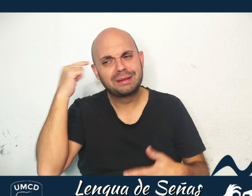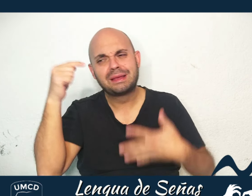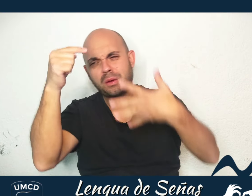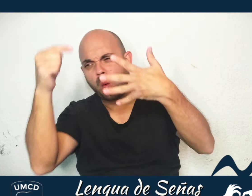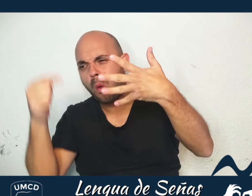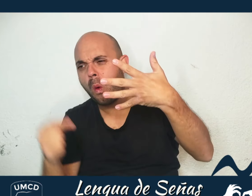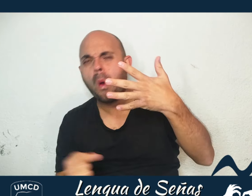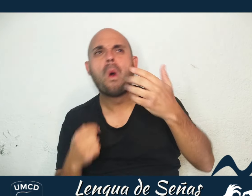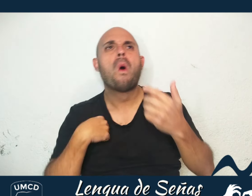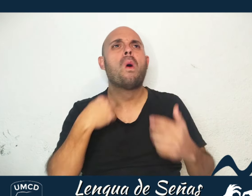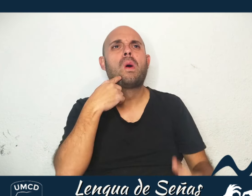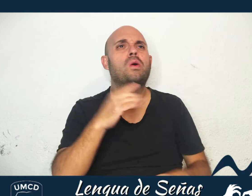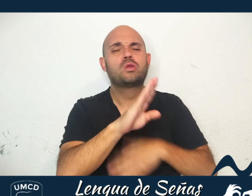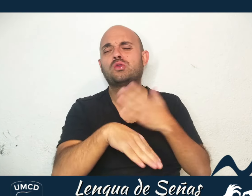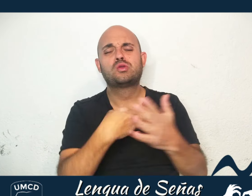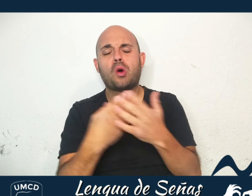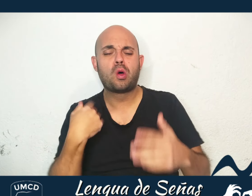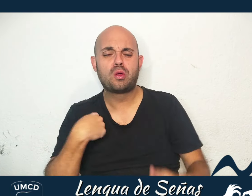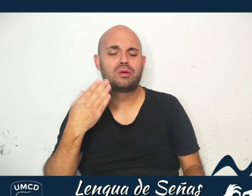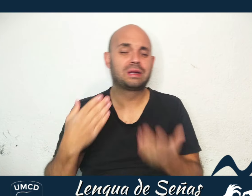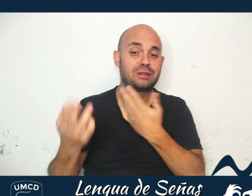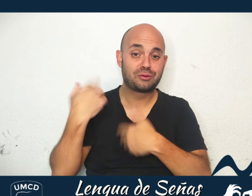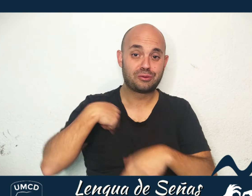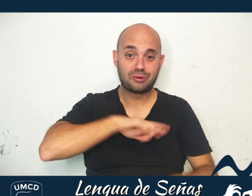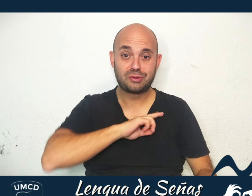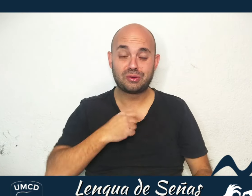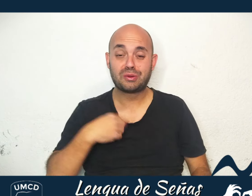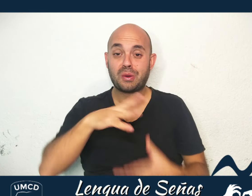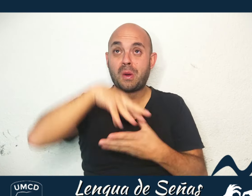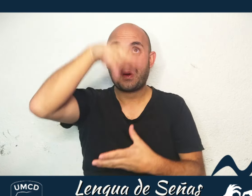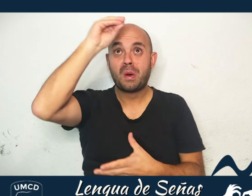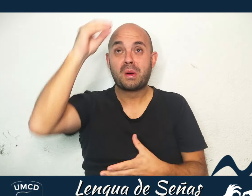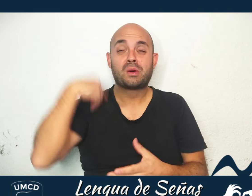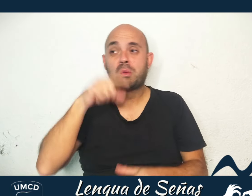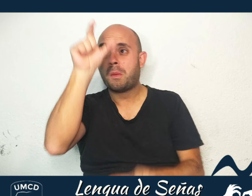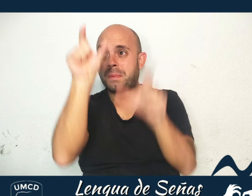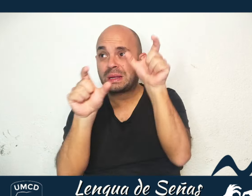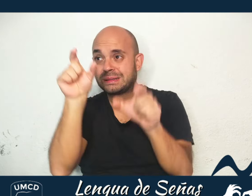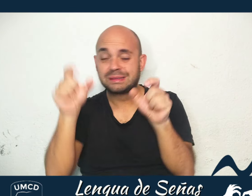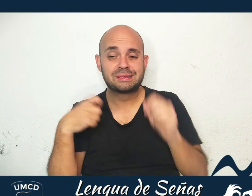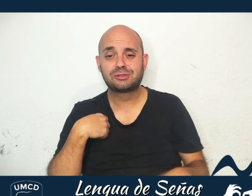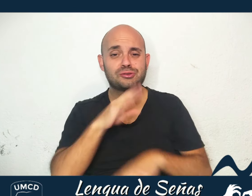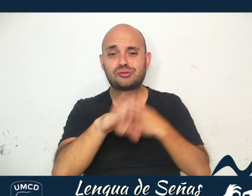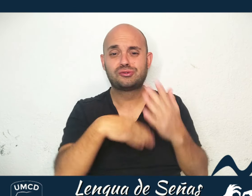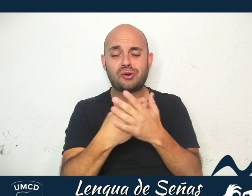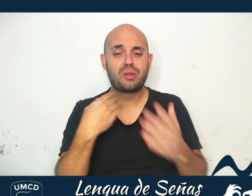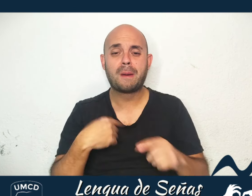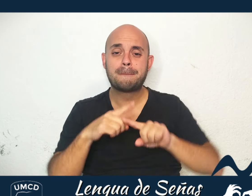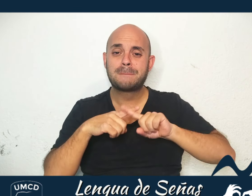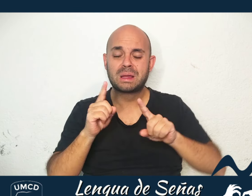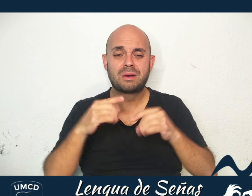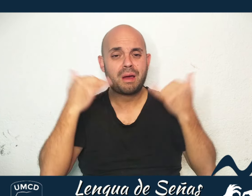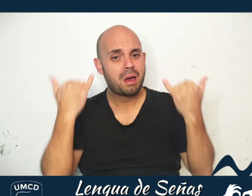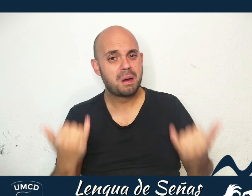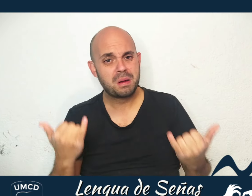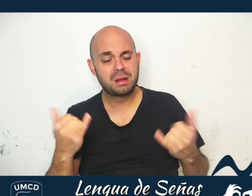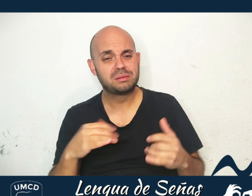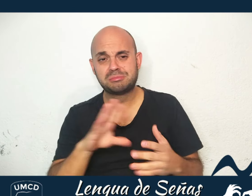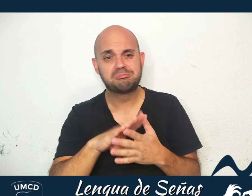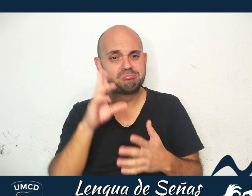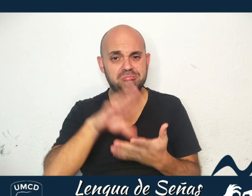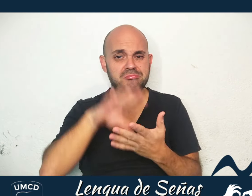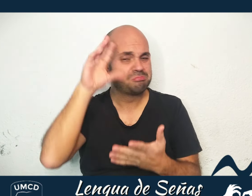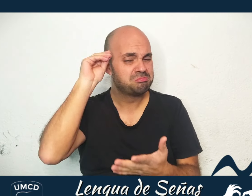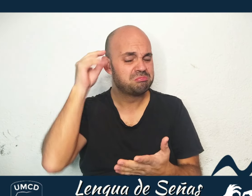de lo que va a pasar con nuestro cuerpo, con nuestra condición como personas y todo eso, pero hasta